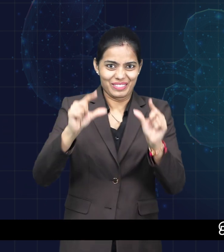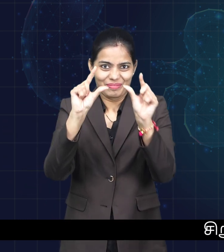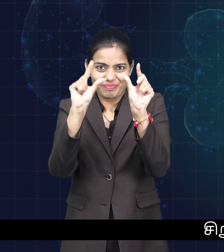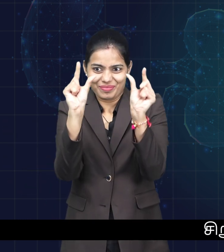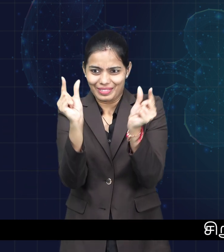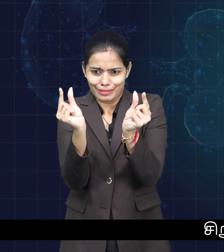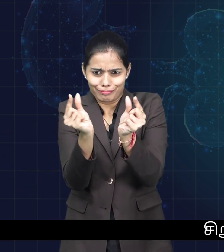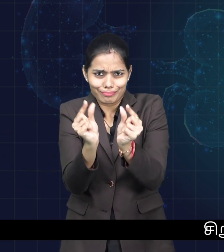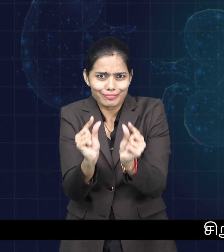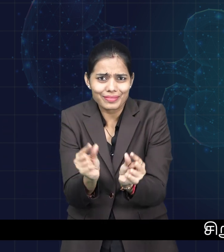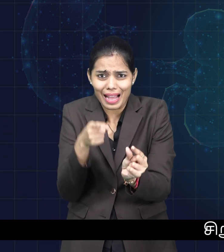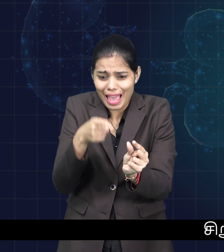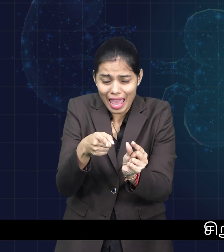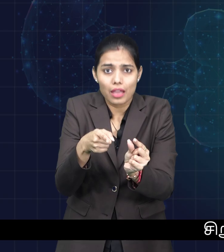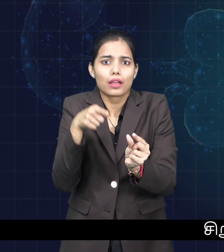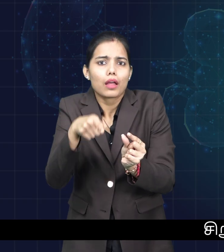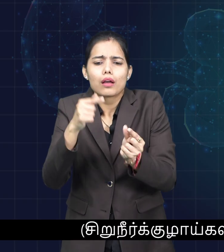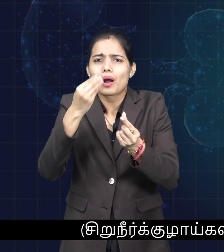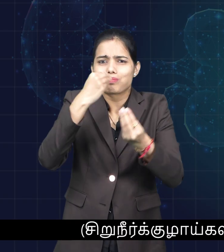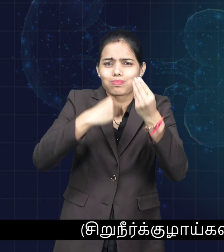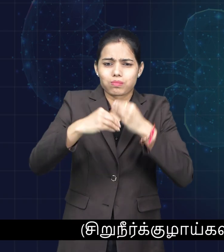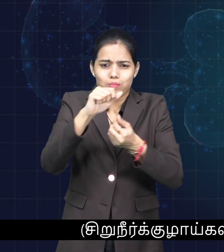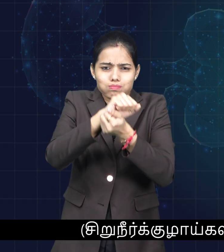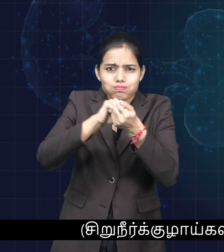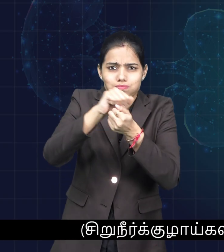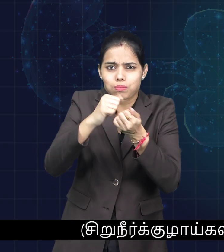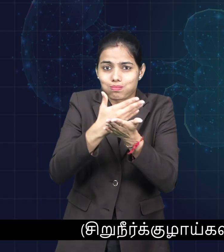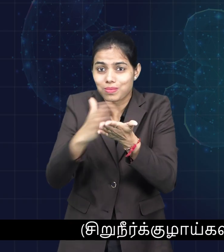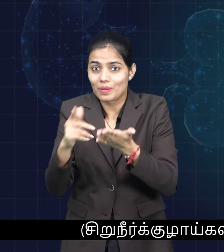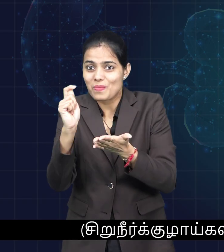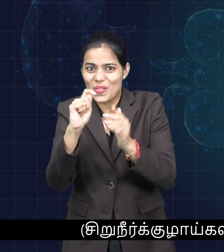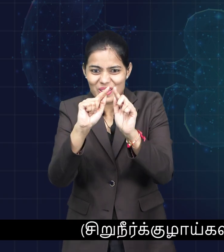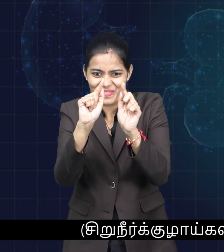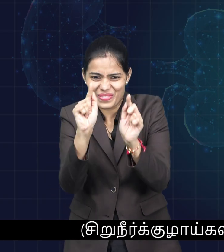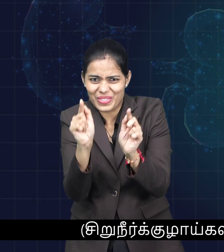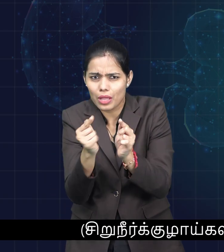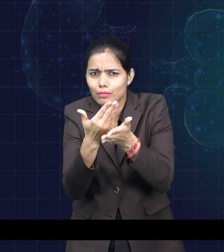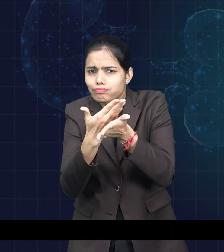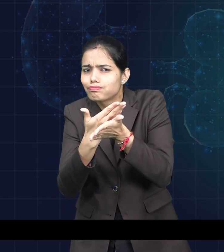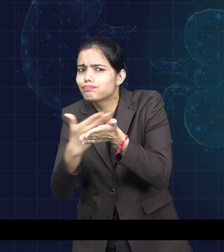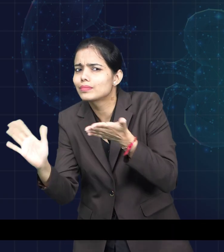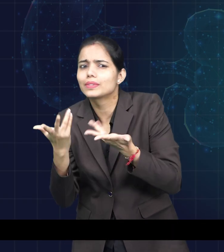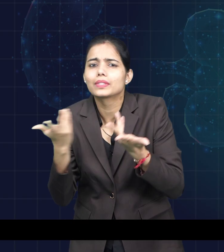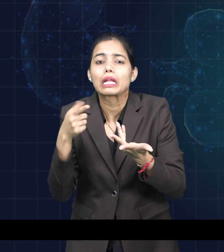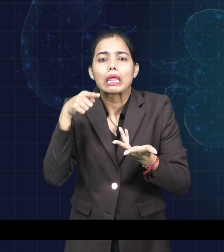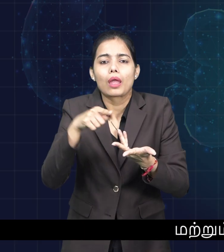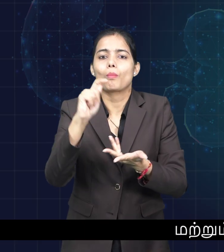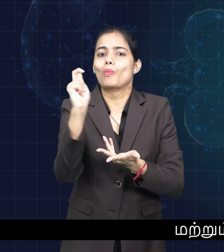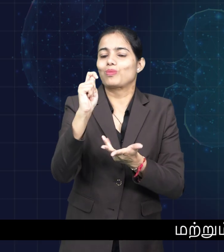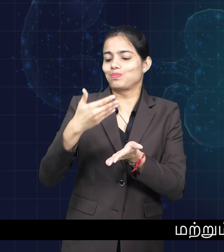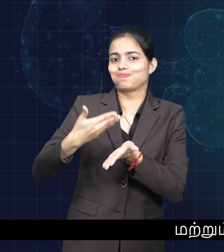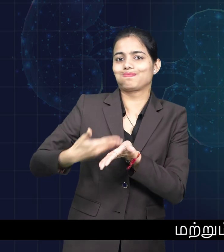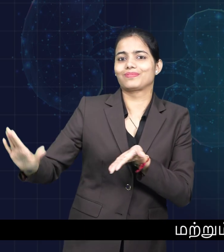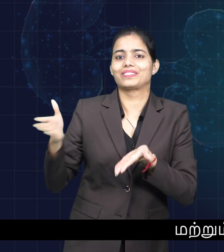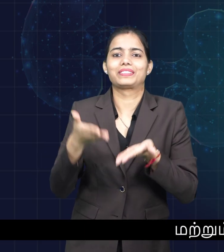சிறுநீரகங்கள், சிறுநீர் குழாய்கள், அதாவது சிறுநீர் குழாய்கள் என்றும் அழைக்கப்படுகிறது, சிறுநீர் பை